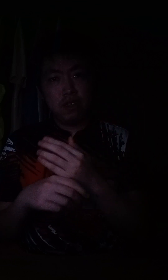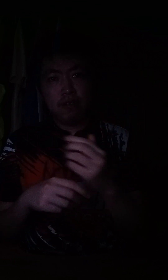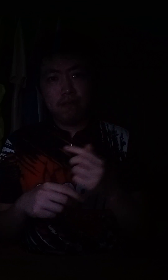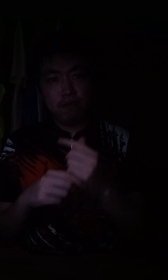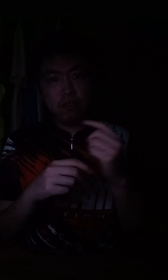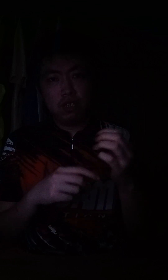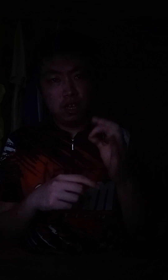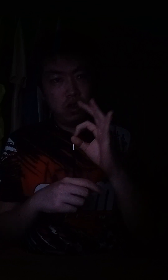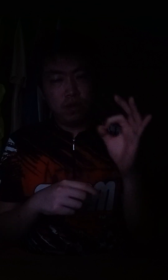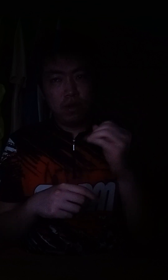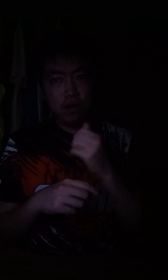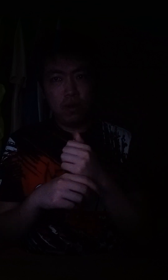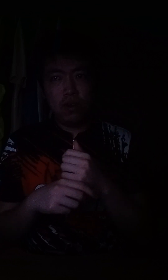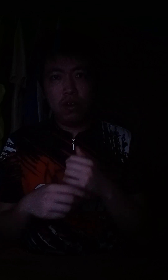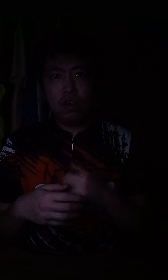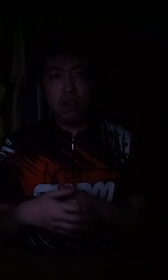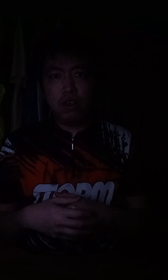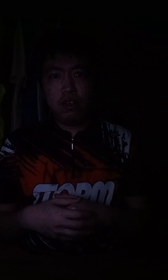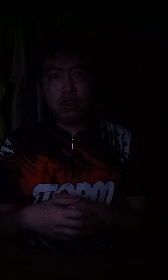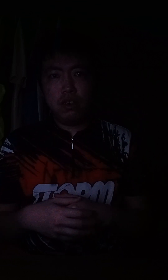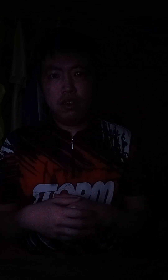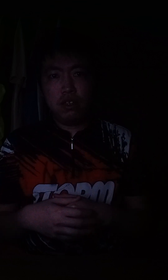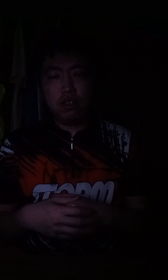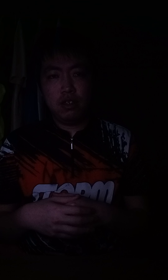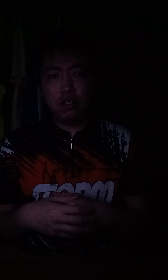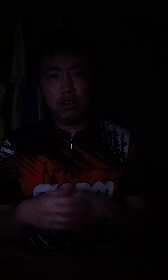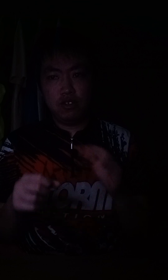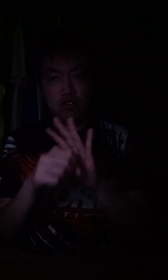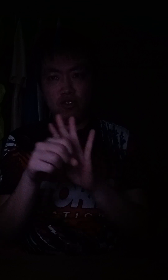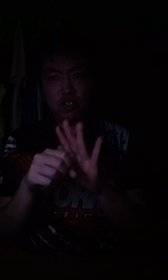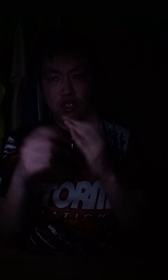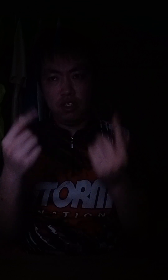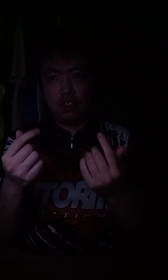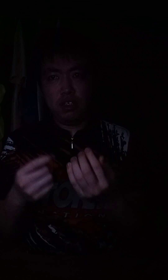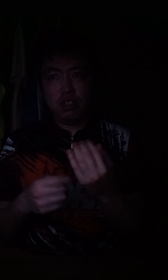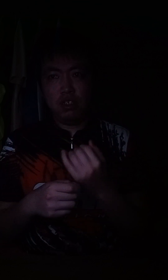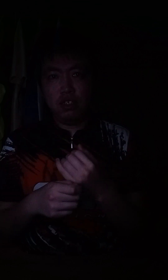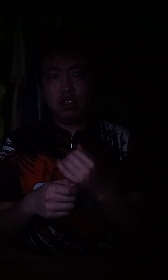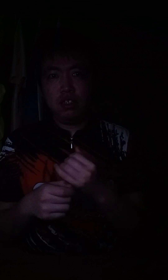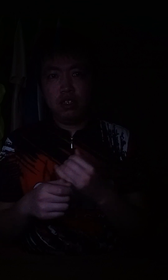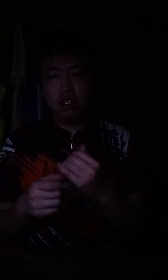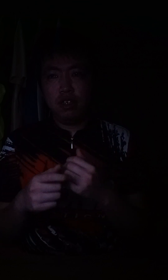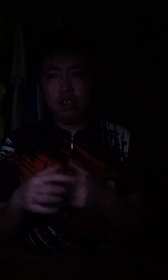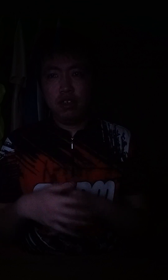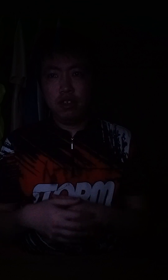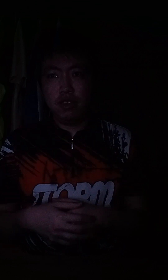가. 차 조심하고. 사랑해 우리 아들. 오빠 사랑해.